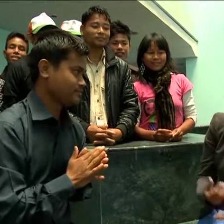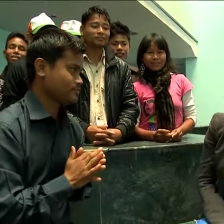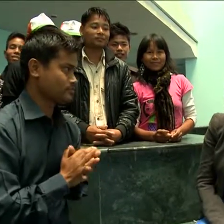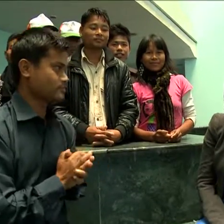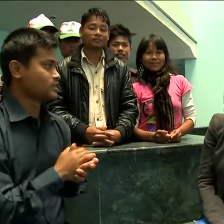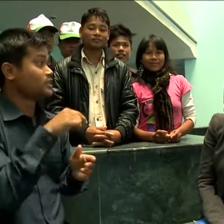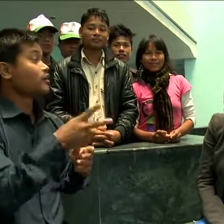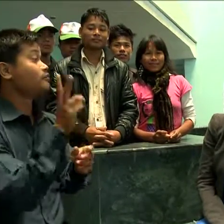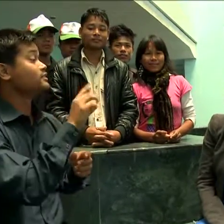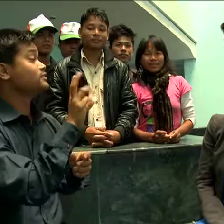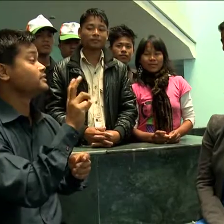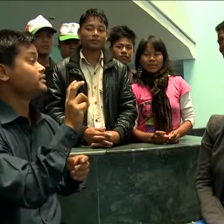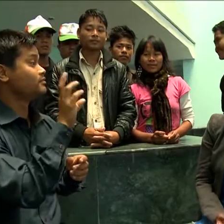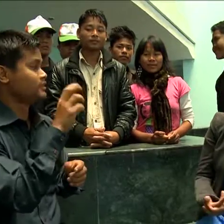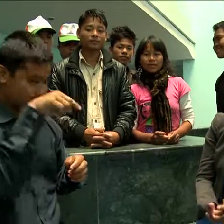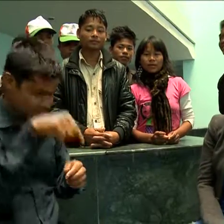we shook hands with him. Now the third day,